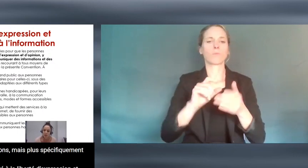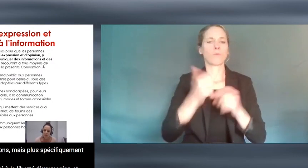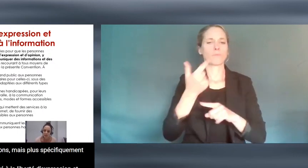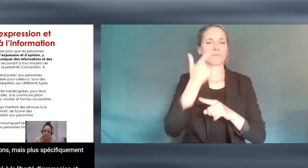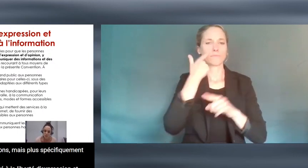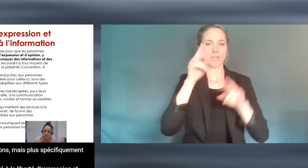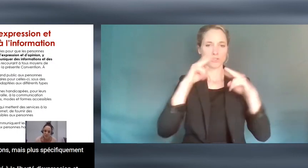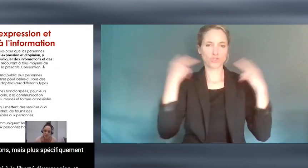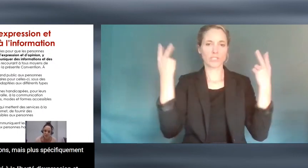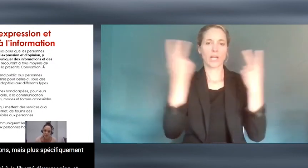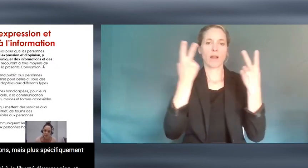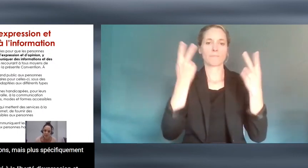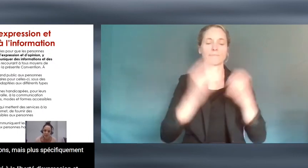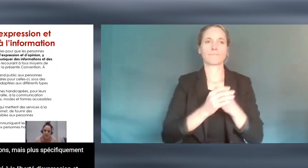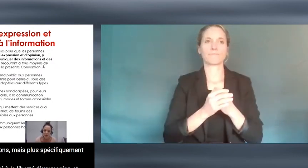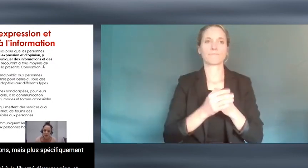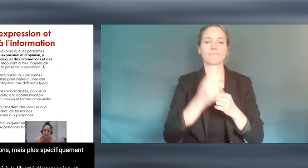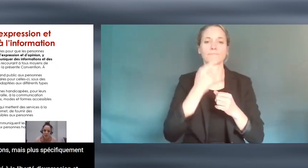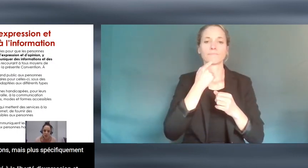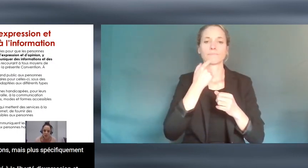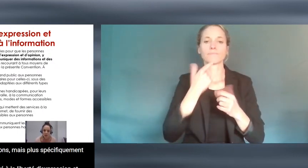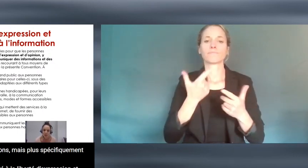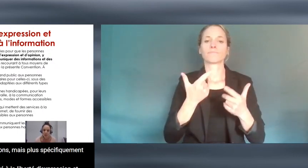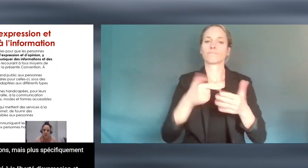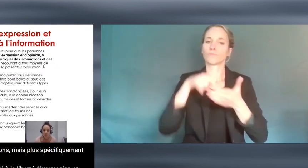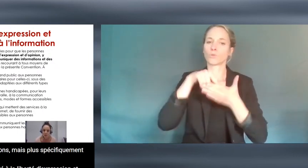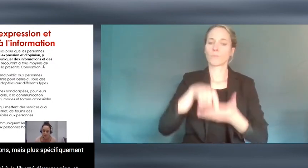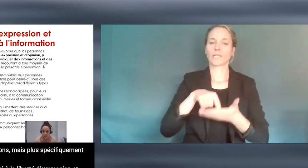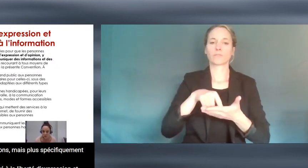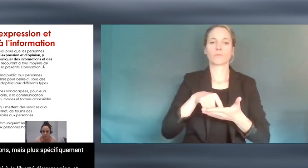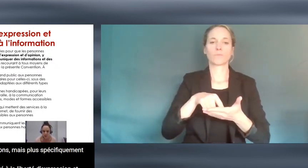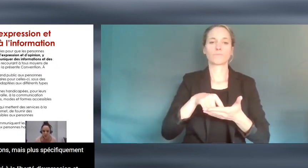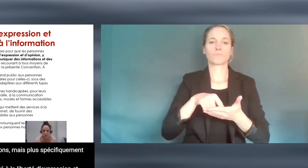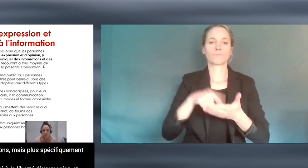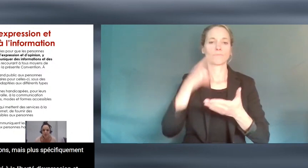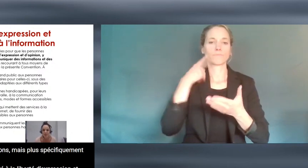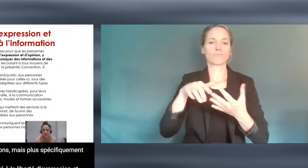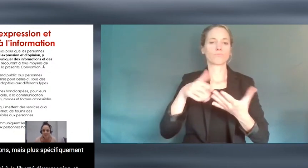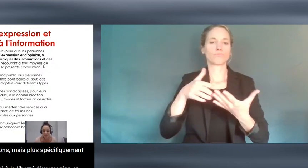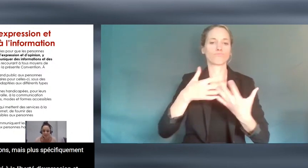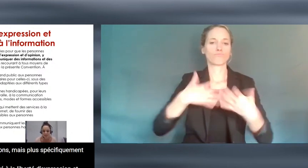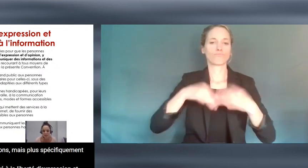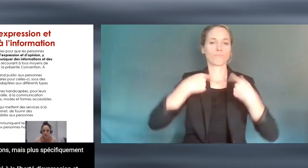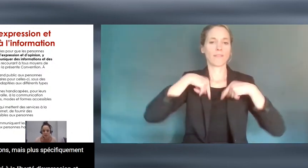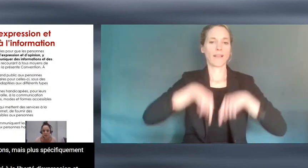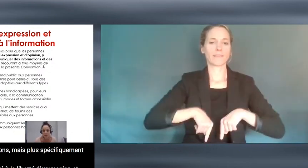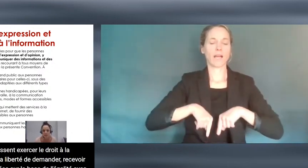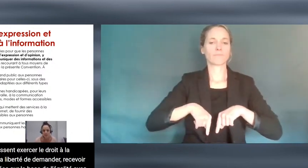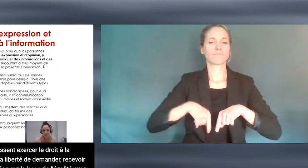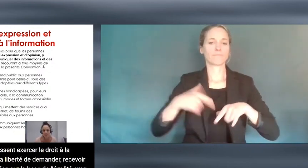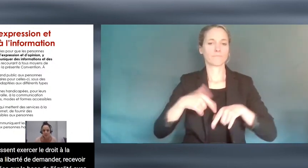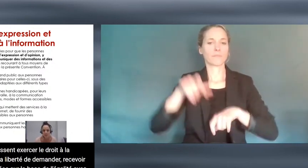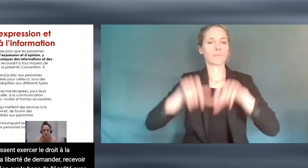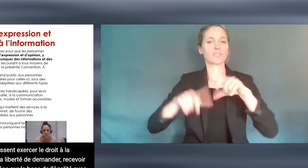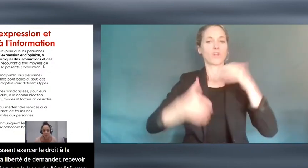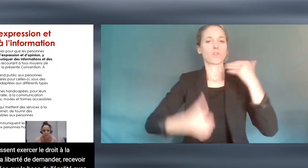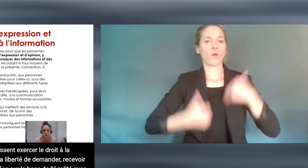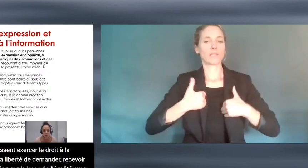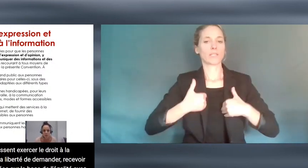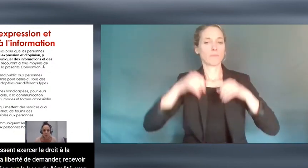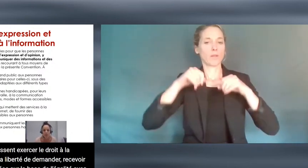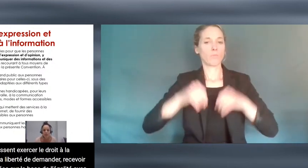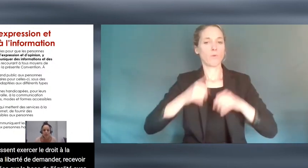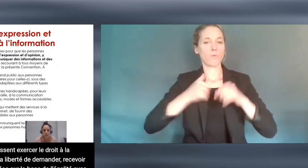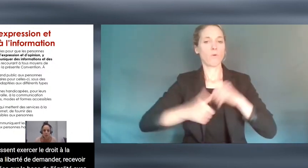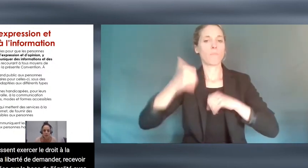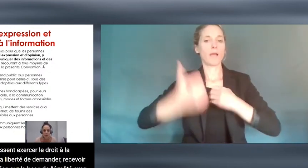c'est l'obligation des États parties de garantir que les personnes handicapées puissent exercer le droit à la liberté d'expression et